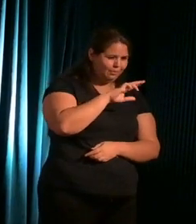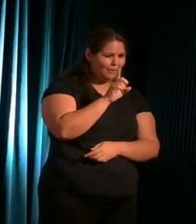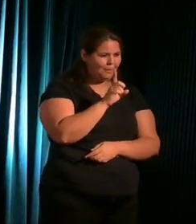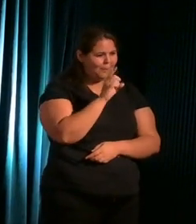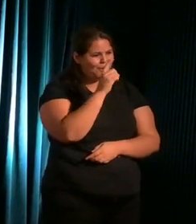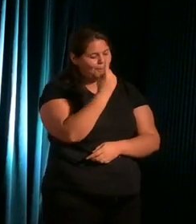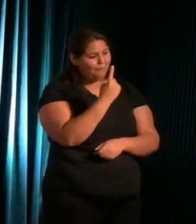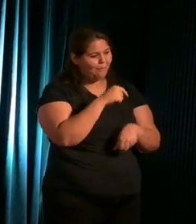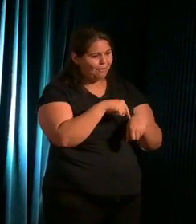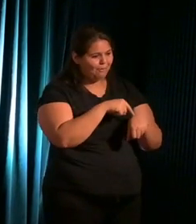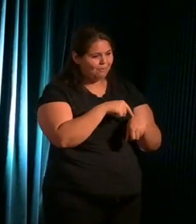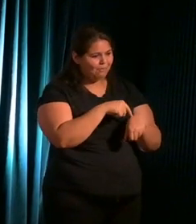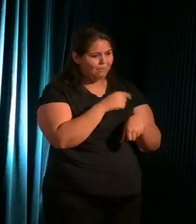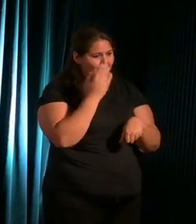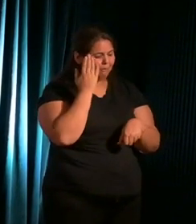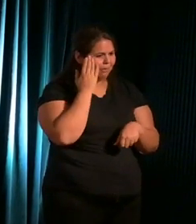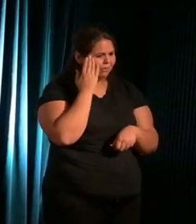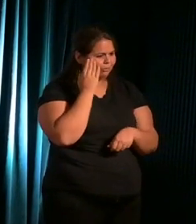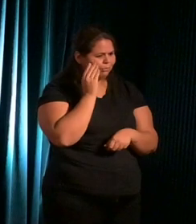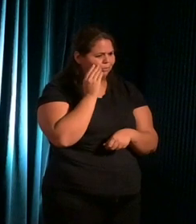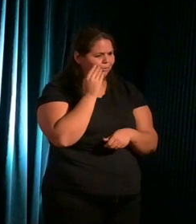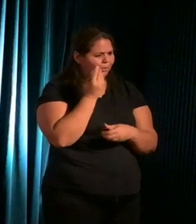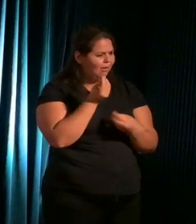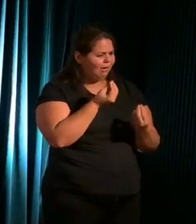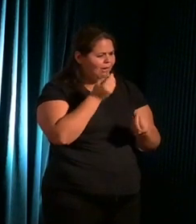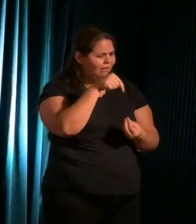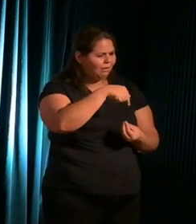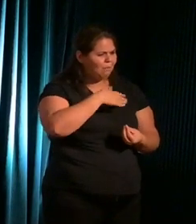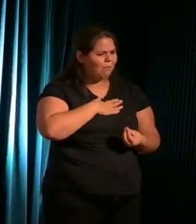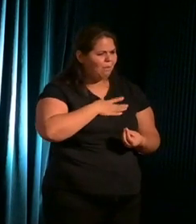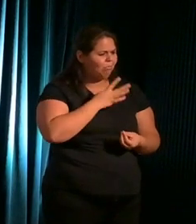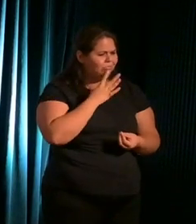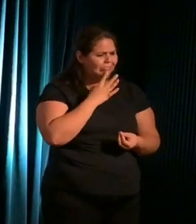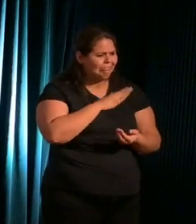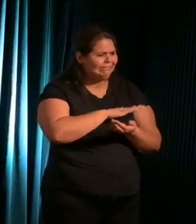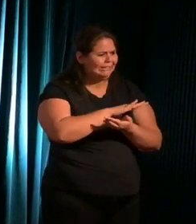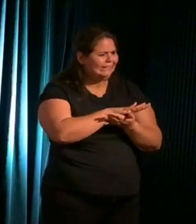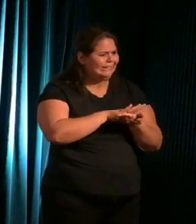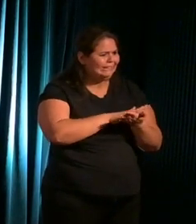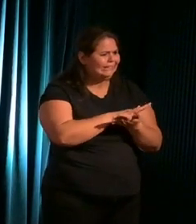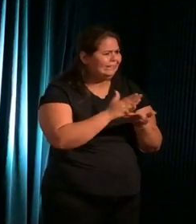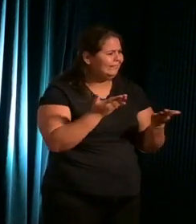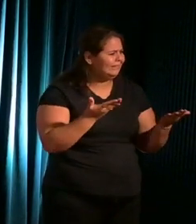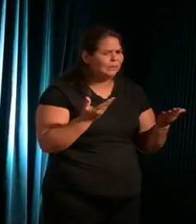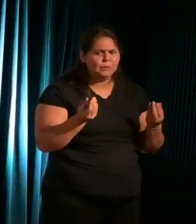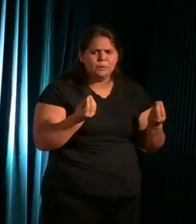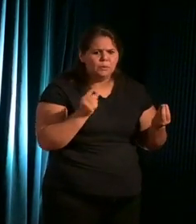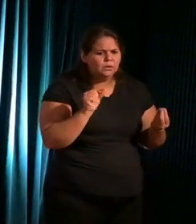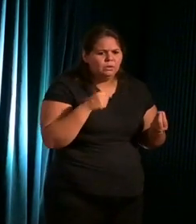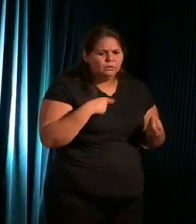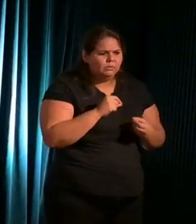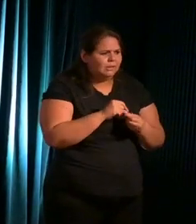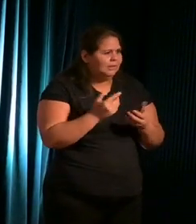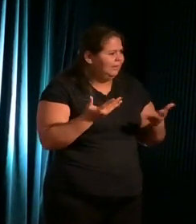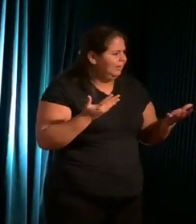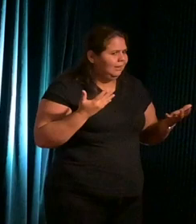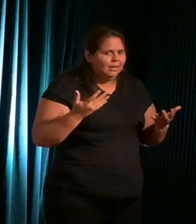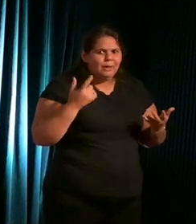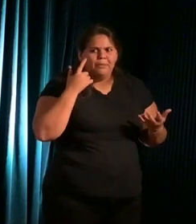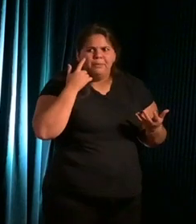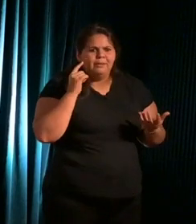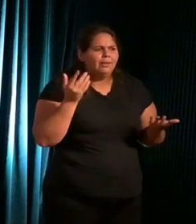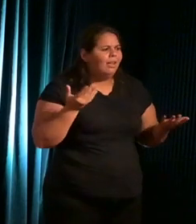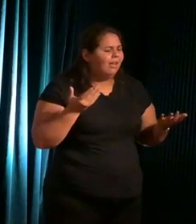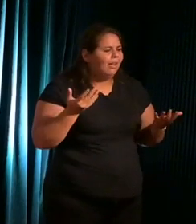tarde, sem saber, em Poços de Caldas, o que que vai fazer da vida. E